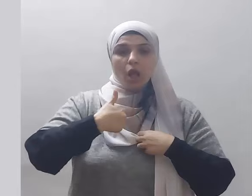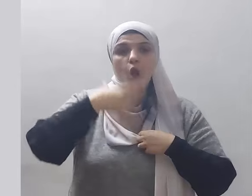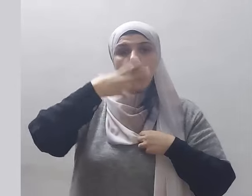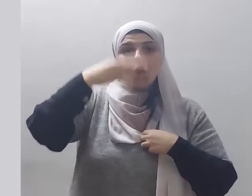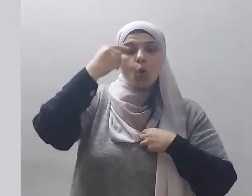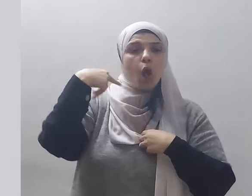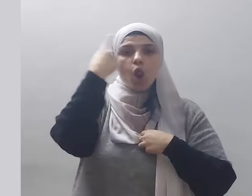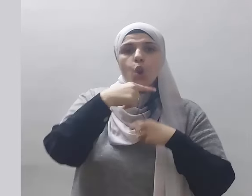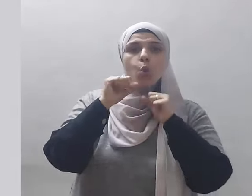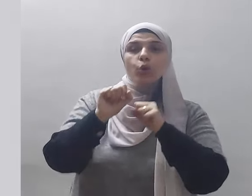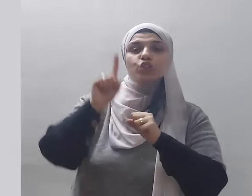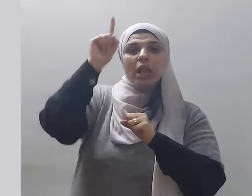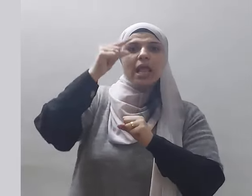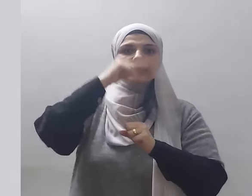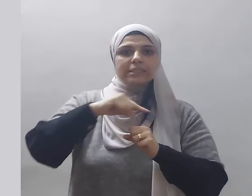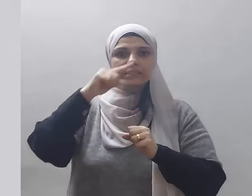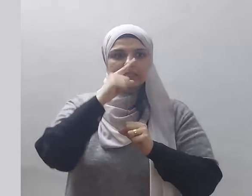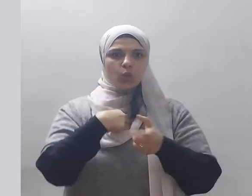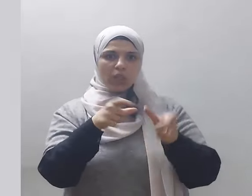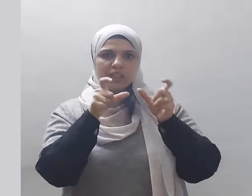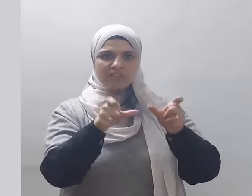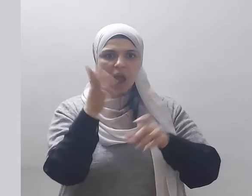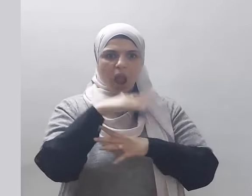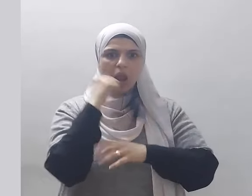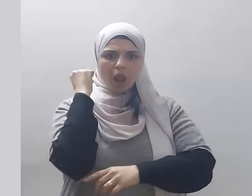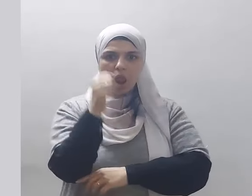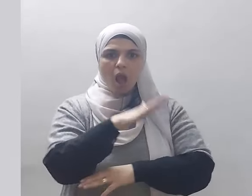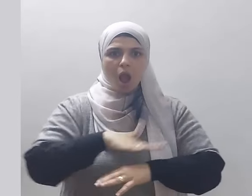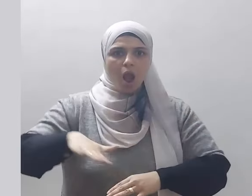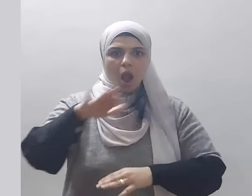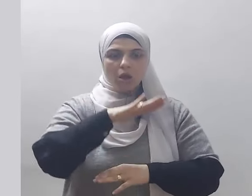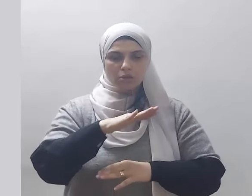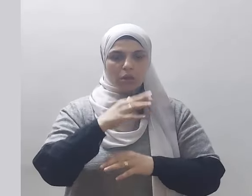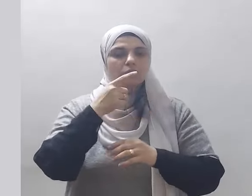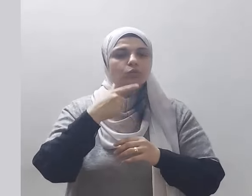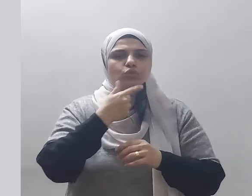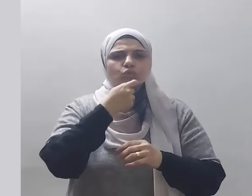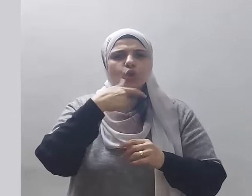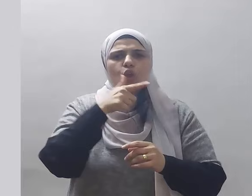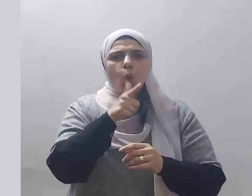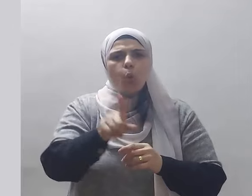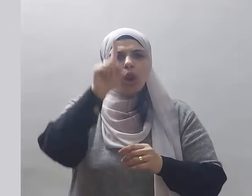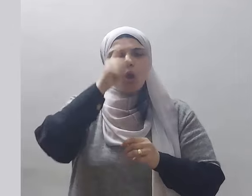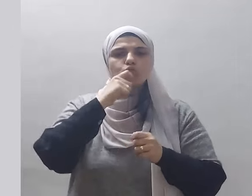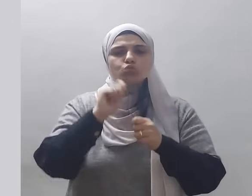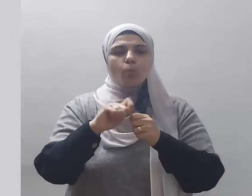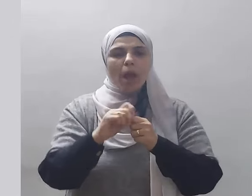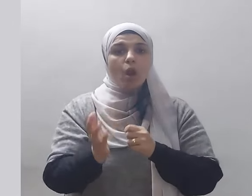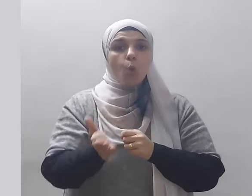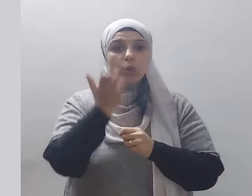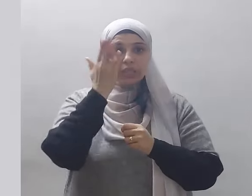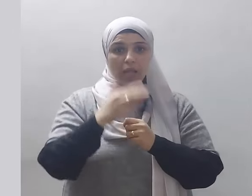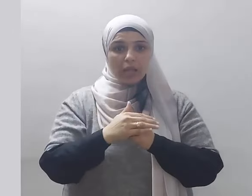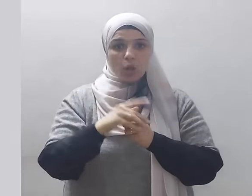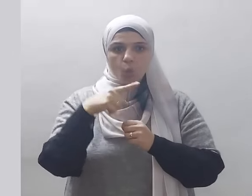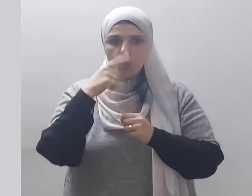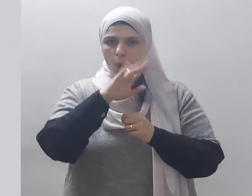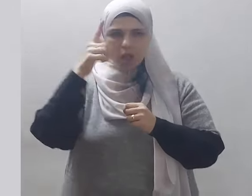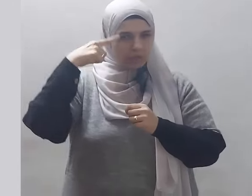وجل ودفاعا عن الوطن والارض والعرض حيث يقول الحق سبحانه ولا تحسبن الذين